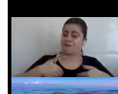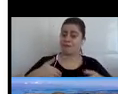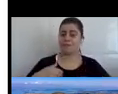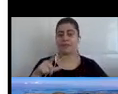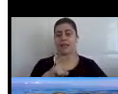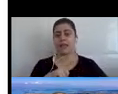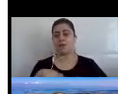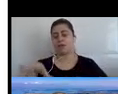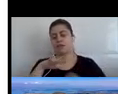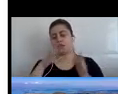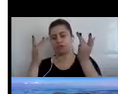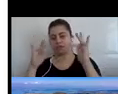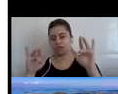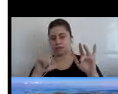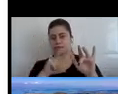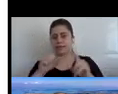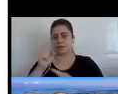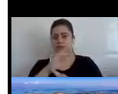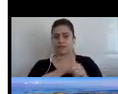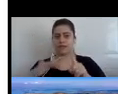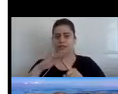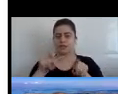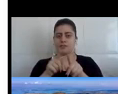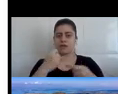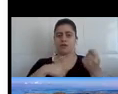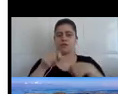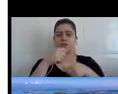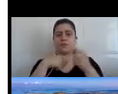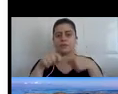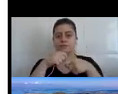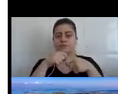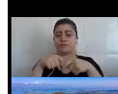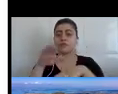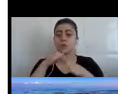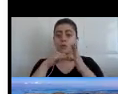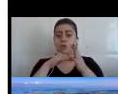tem a sociedade e a gente chega nas questões econômicas. E aí, a partir de tudo isso,